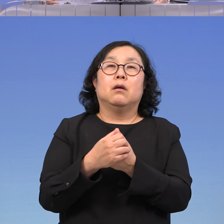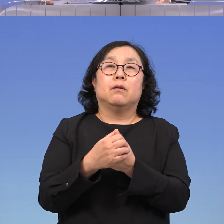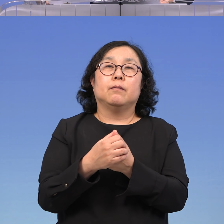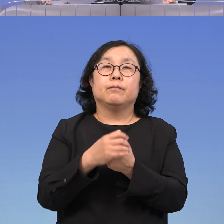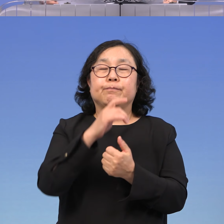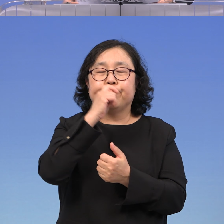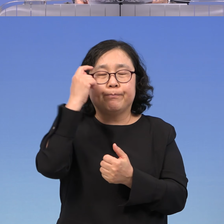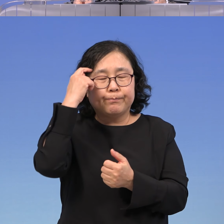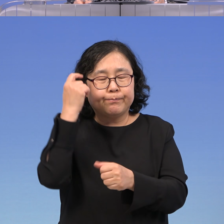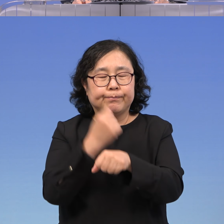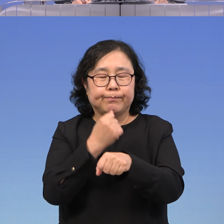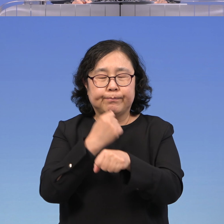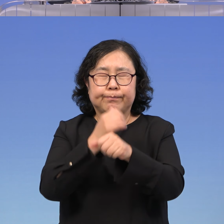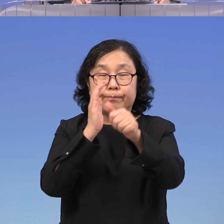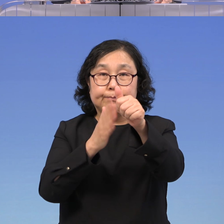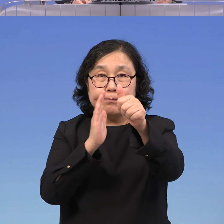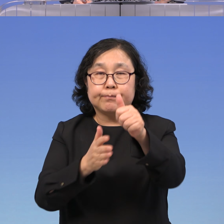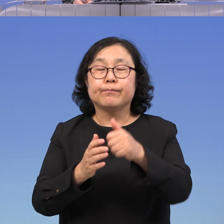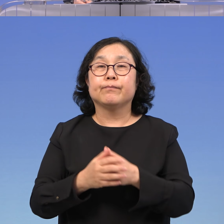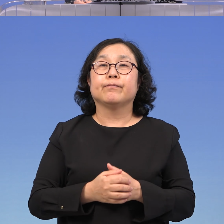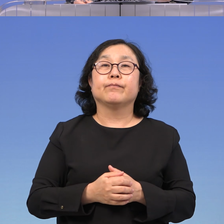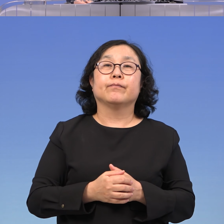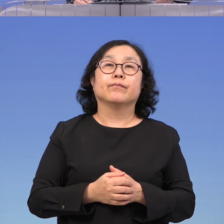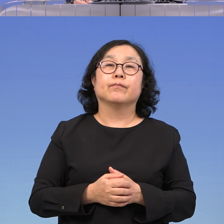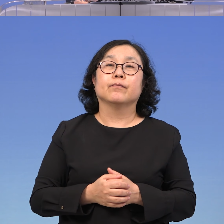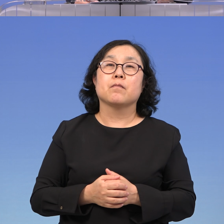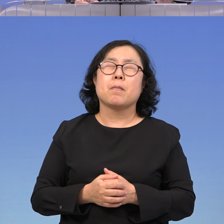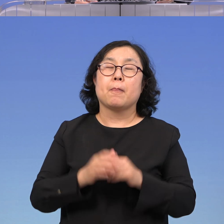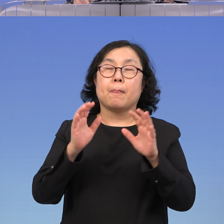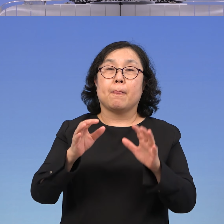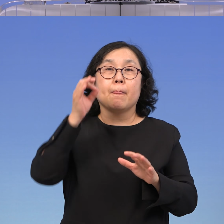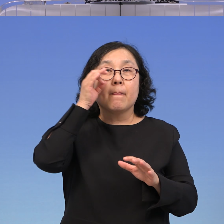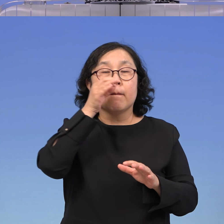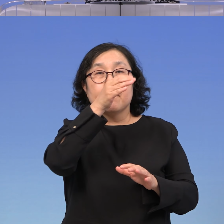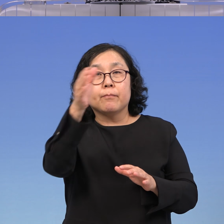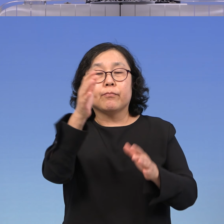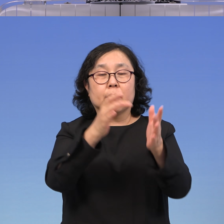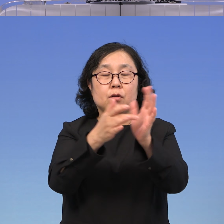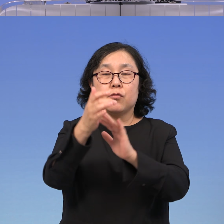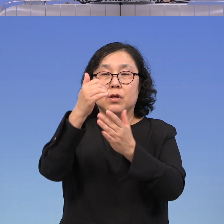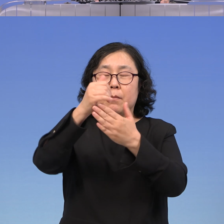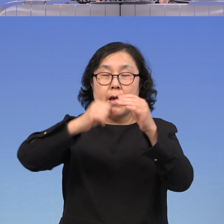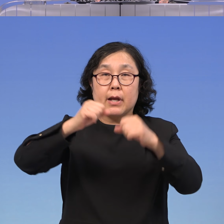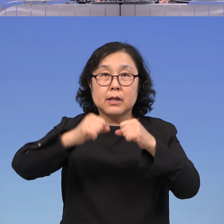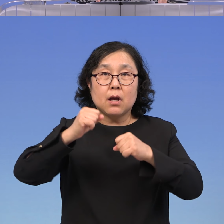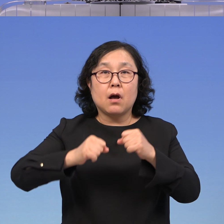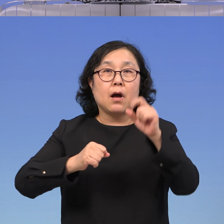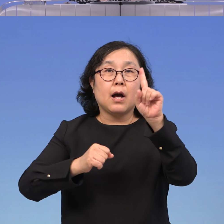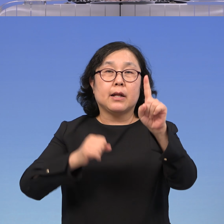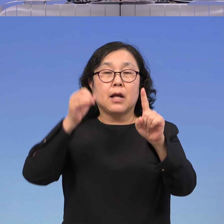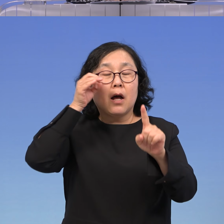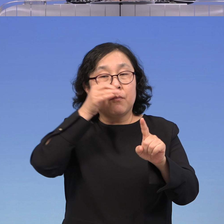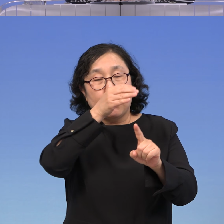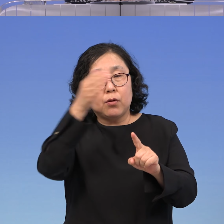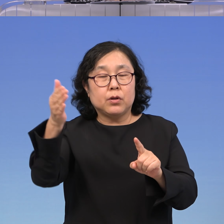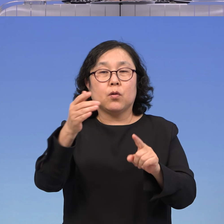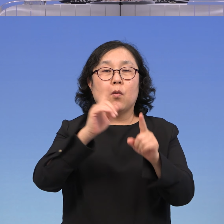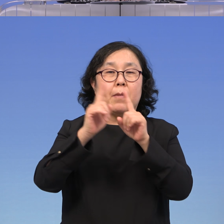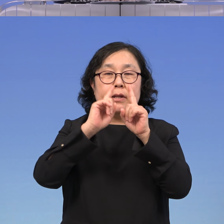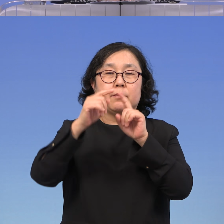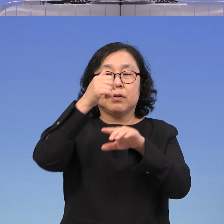바라는 데요 이제 오늘 보여드릴 예수님의 행적 1 보여드려 보이지